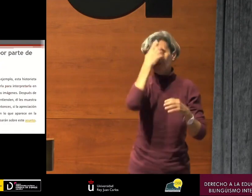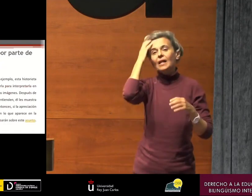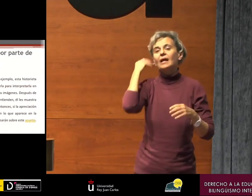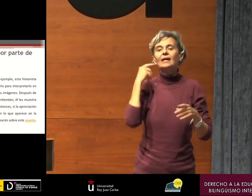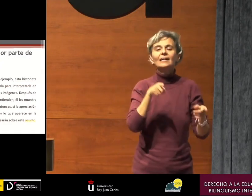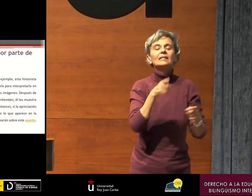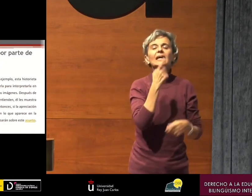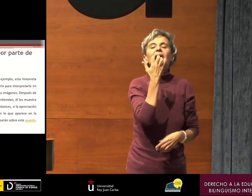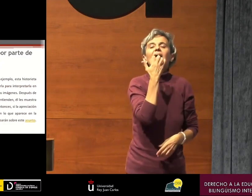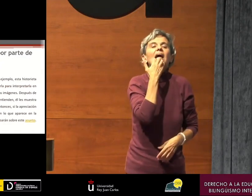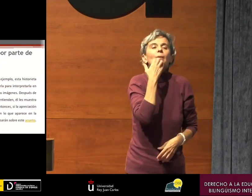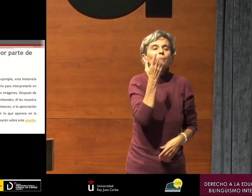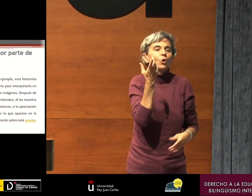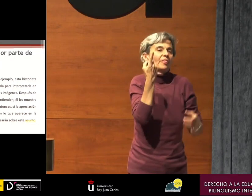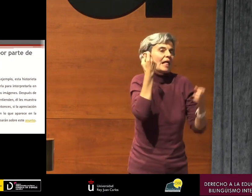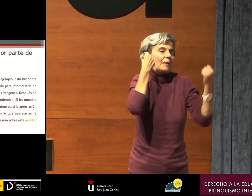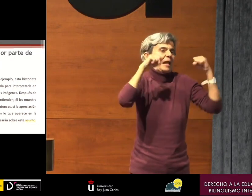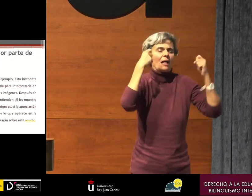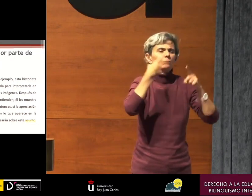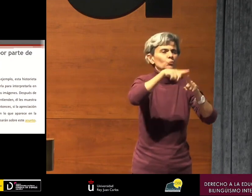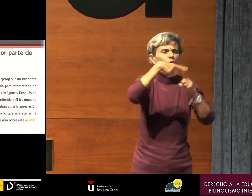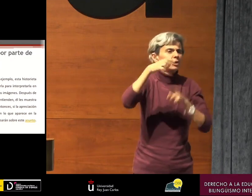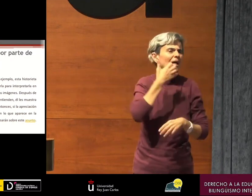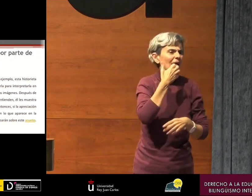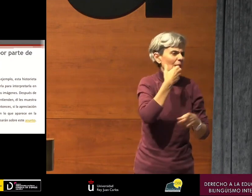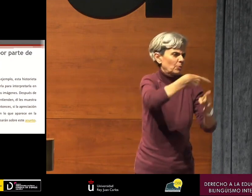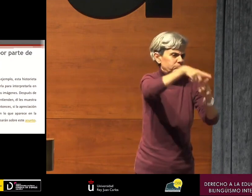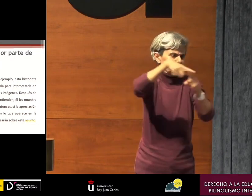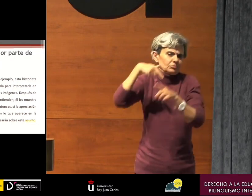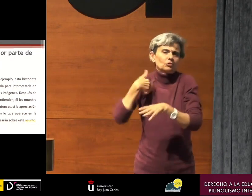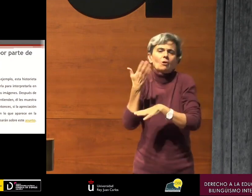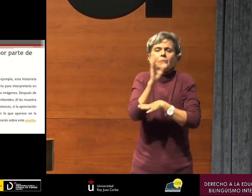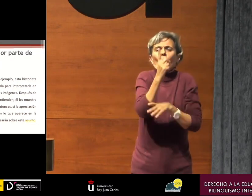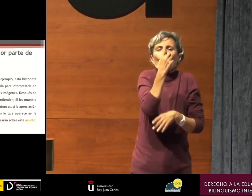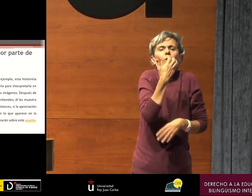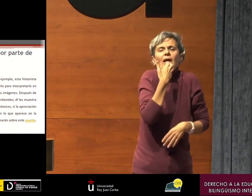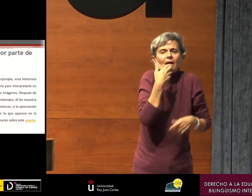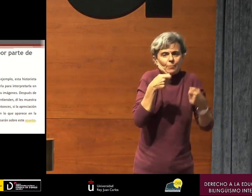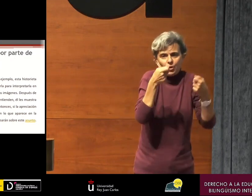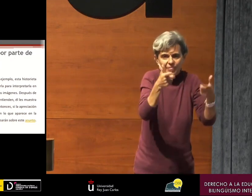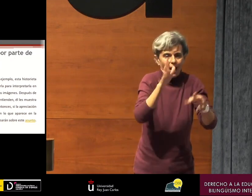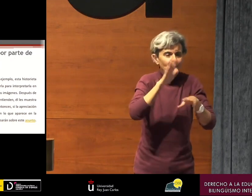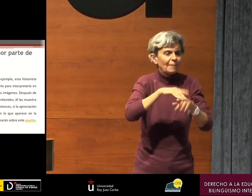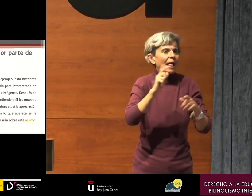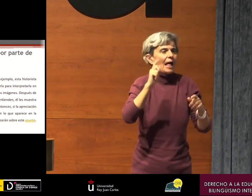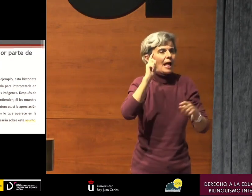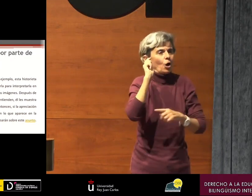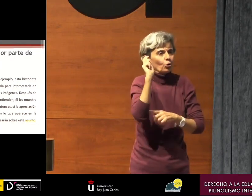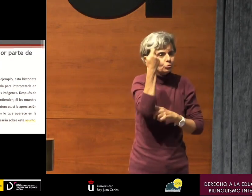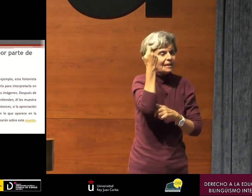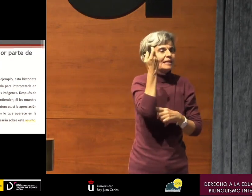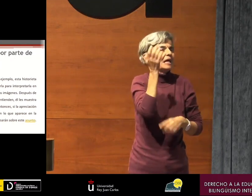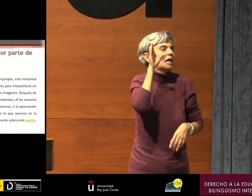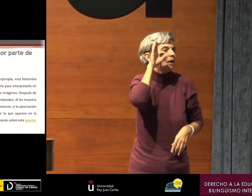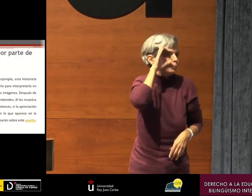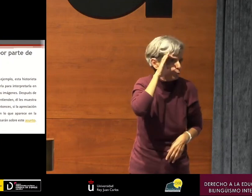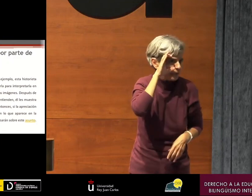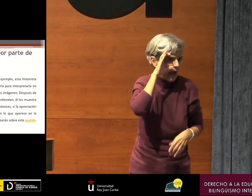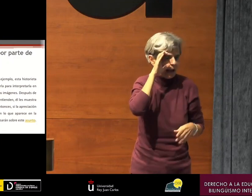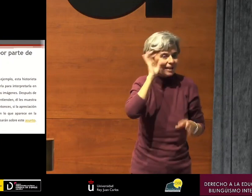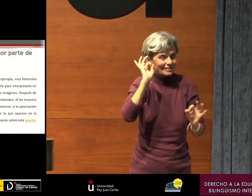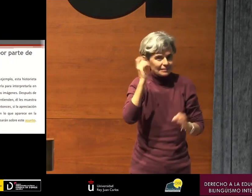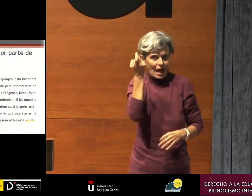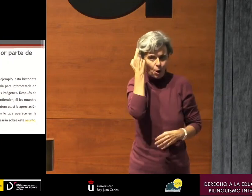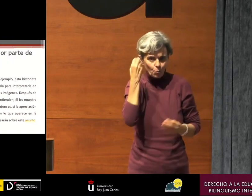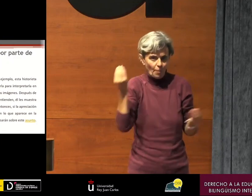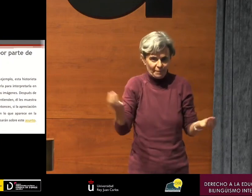Esta, gracias. ¿Cómo puedo fomentar esa práctica, ¿no? de escucha activa entre el